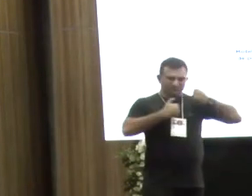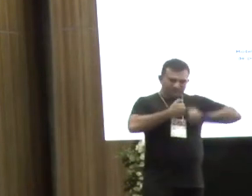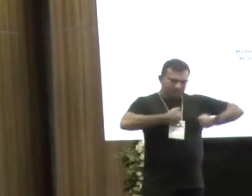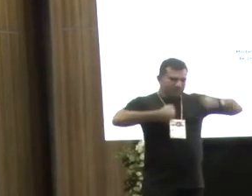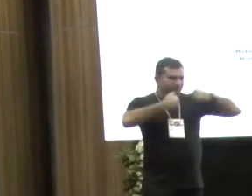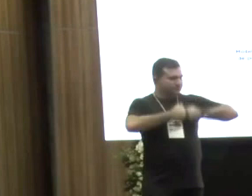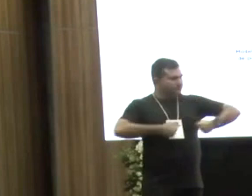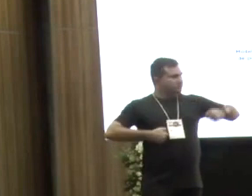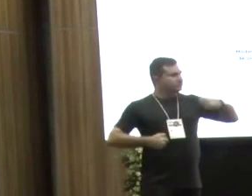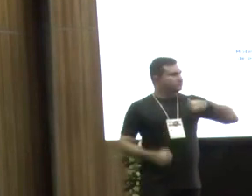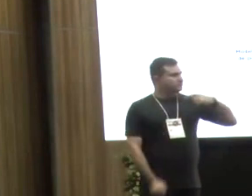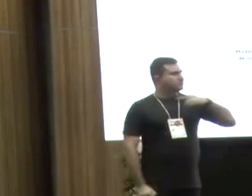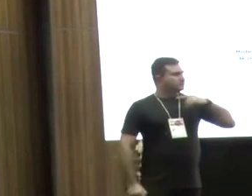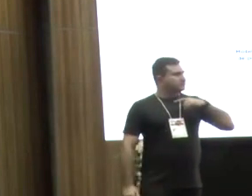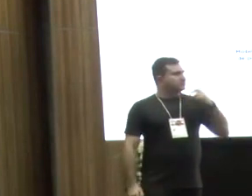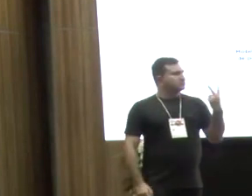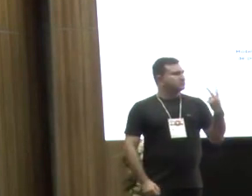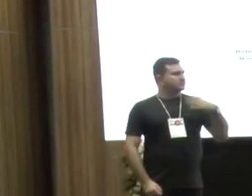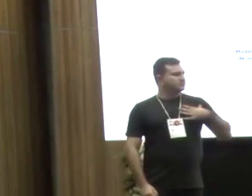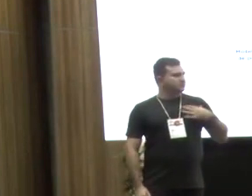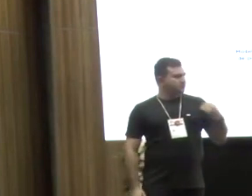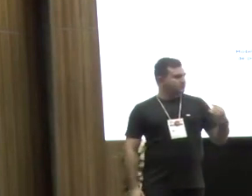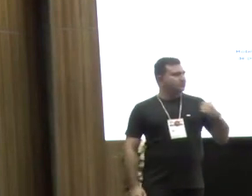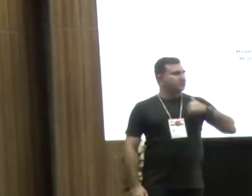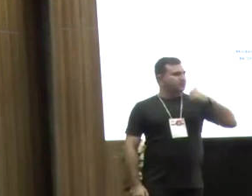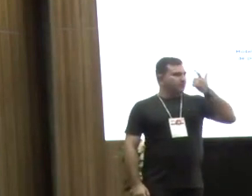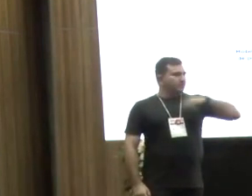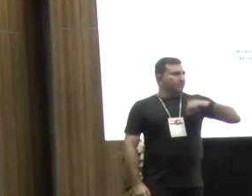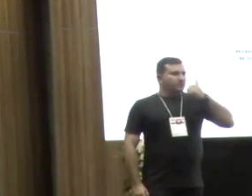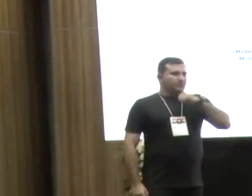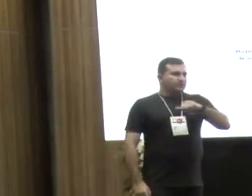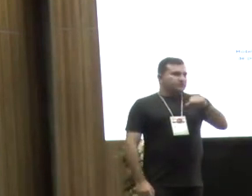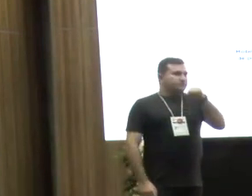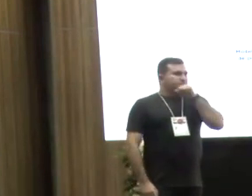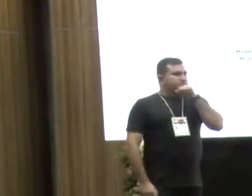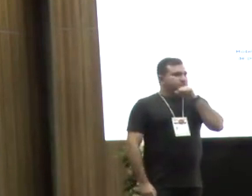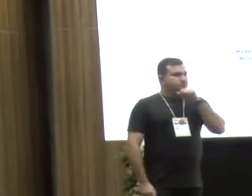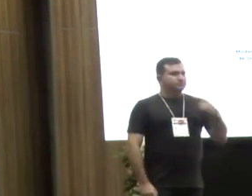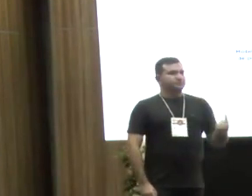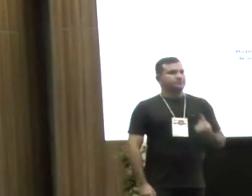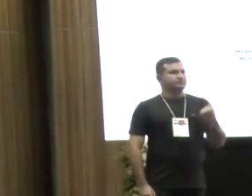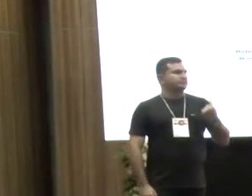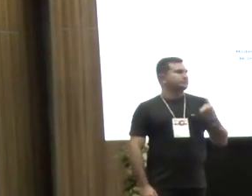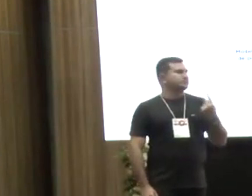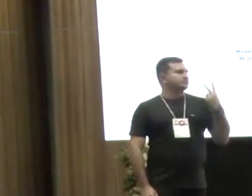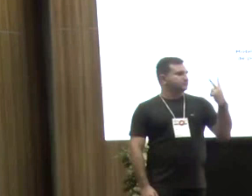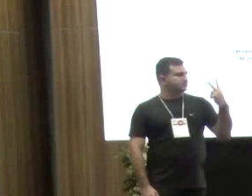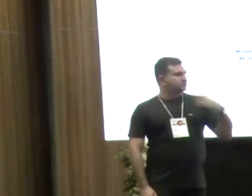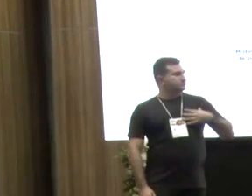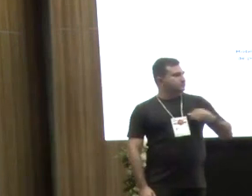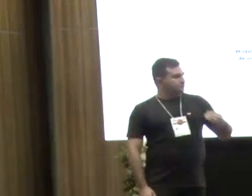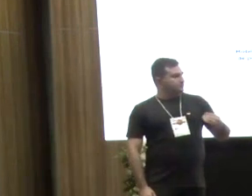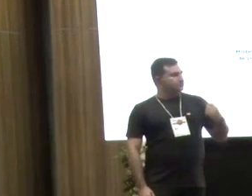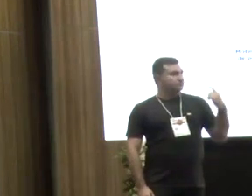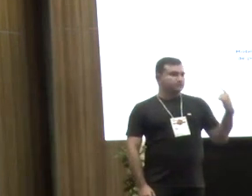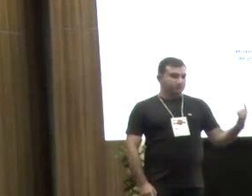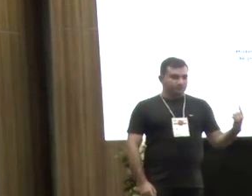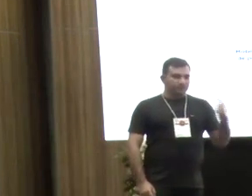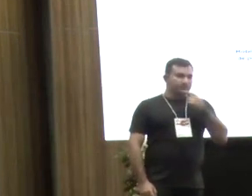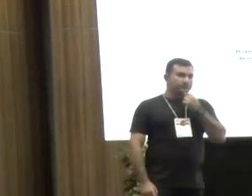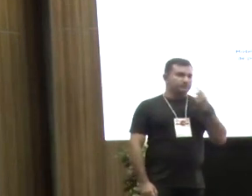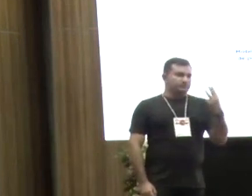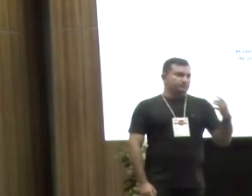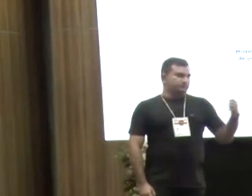2 filhos. Eu sou mãe solo de 2 filhos. Um que tem 31